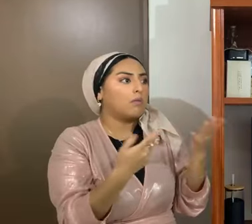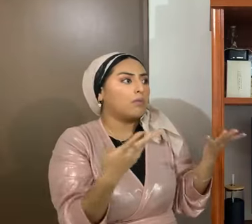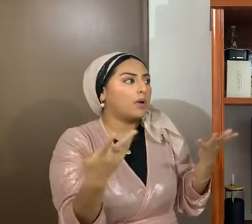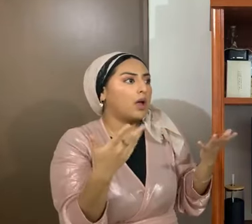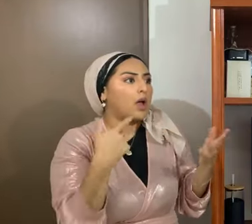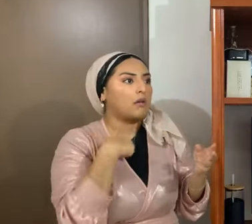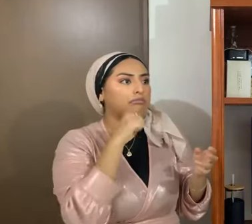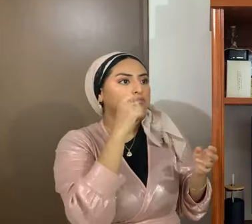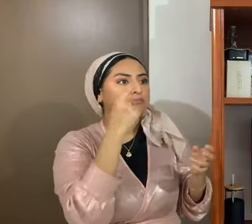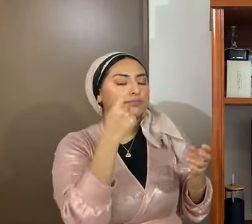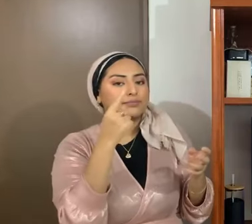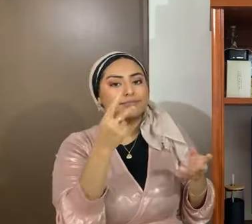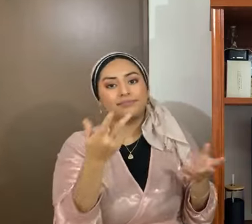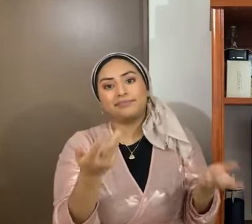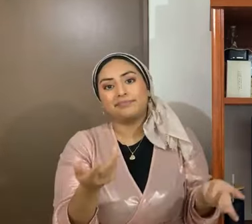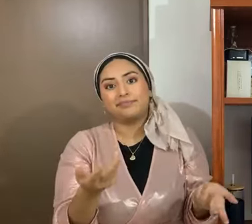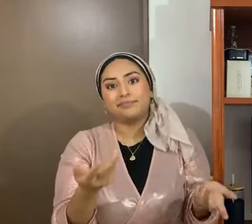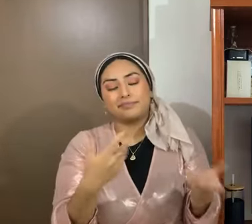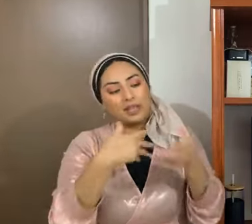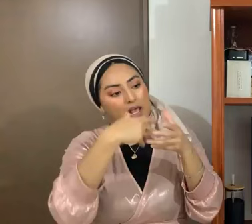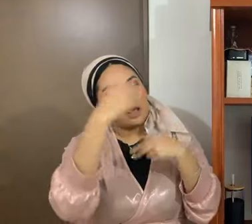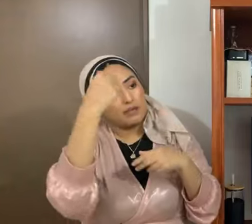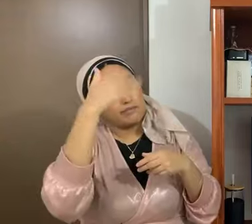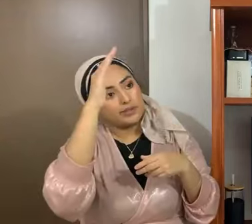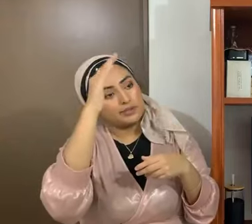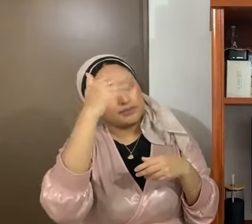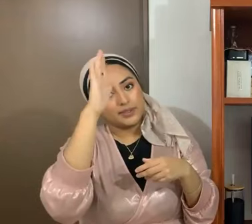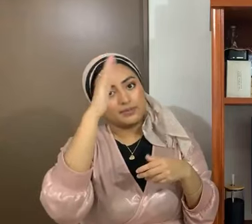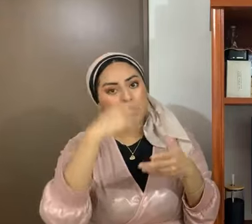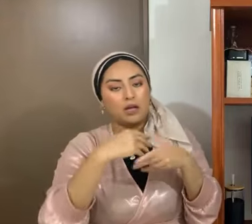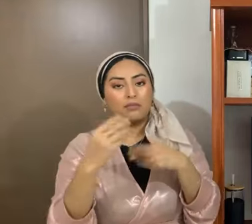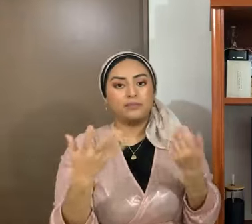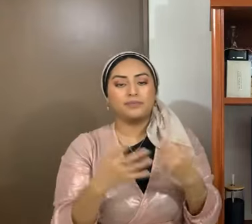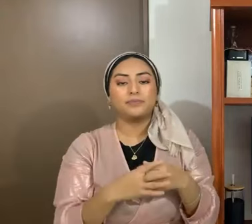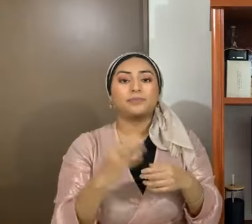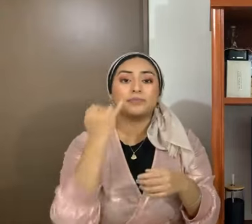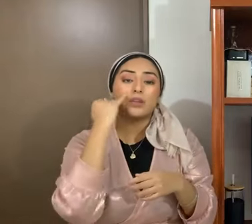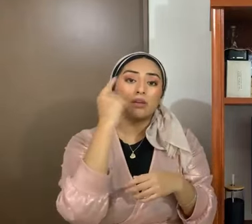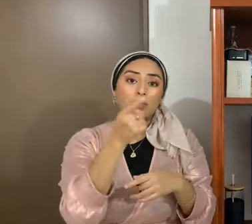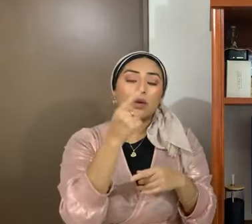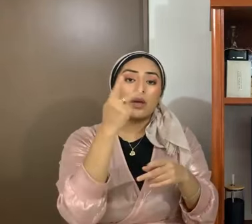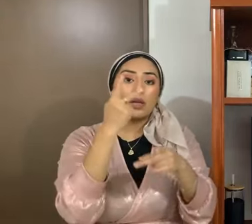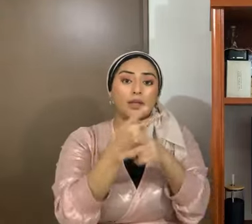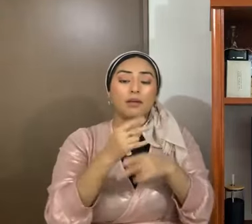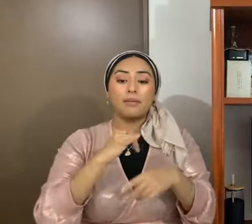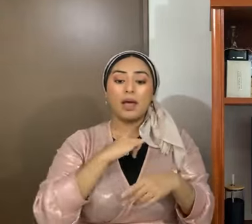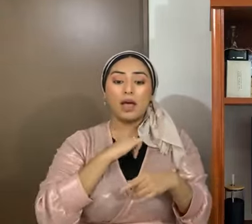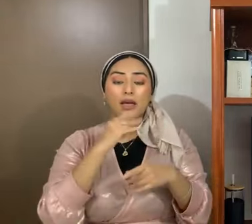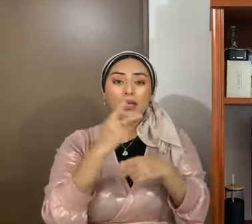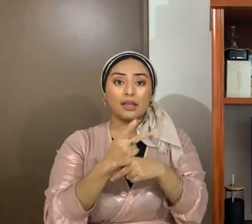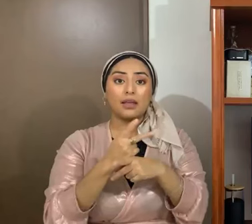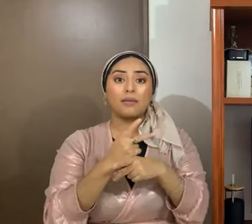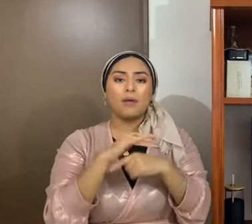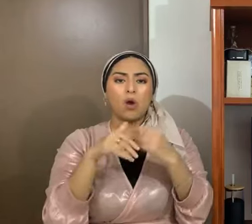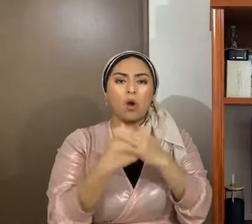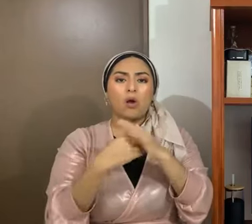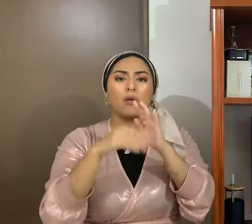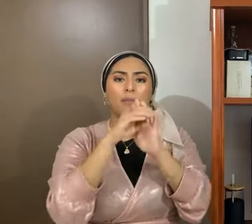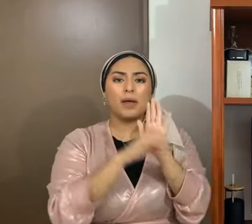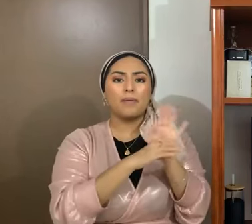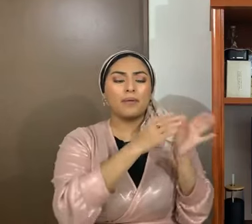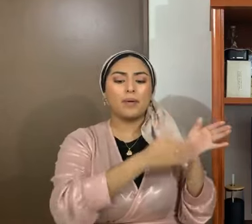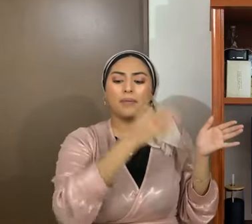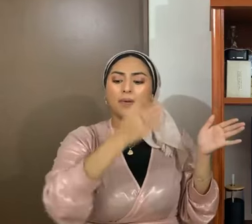¿Cómo? Yo no entiendo. No, pues para afuera. Afuera. Pero si tú guardas y yo guardo cada